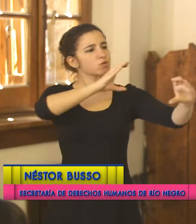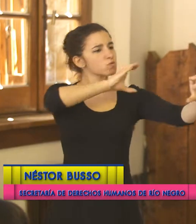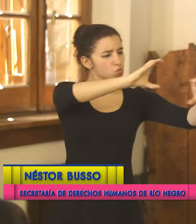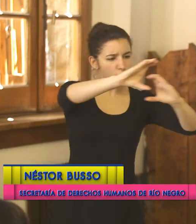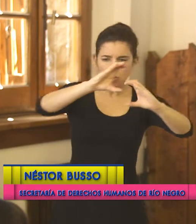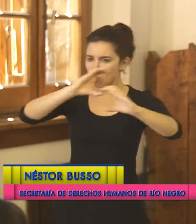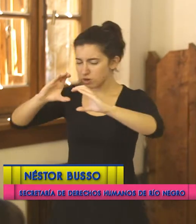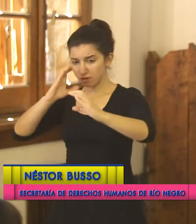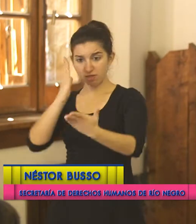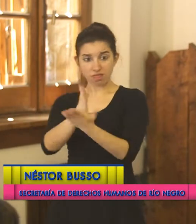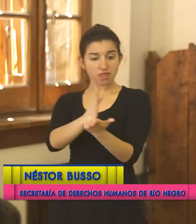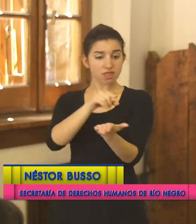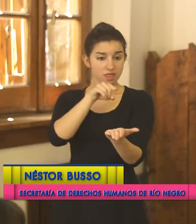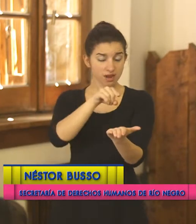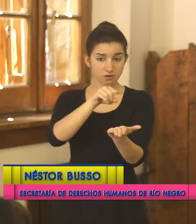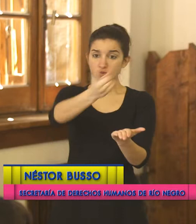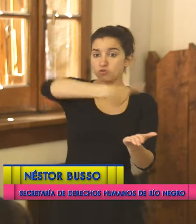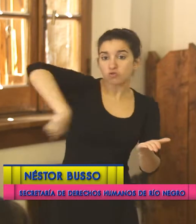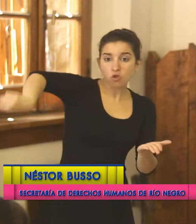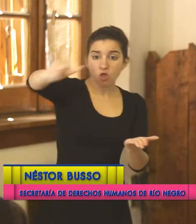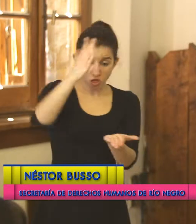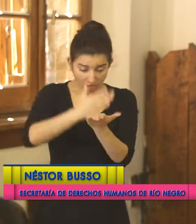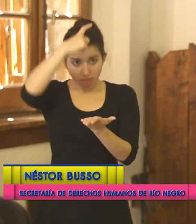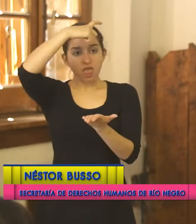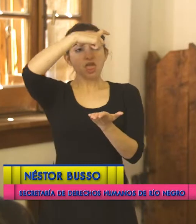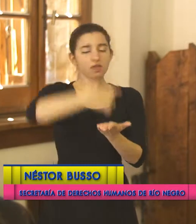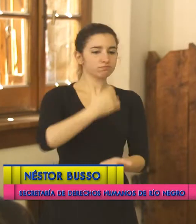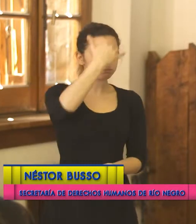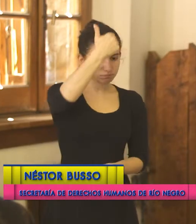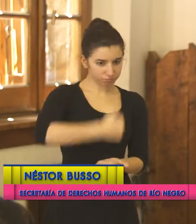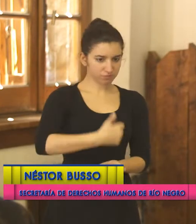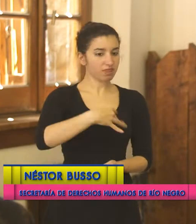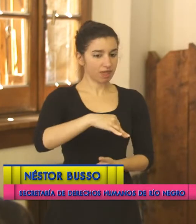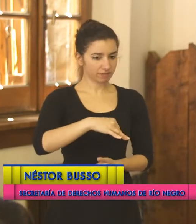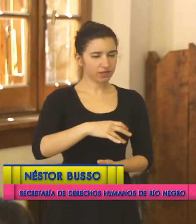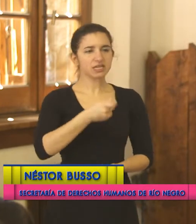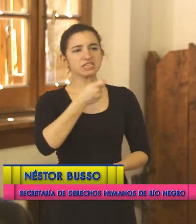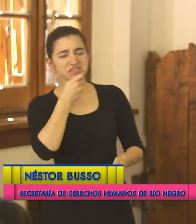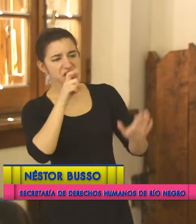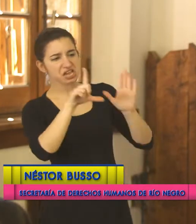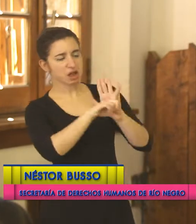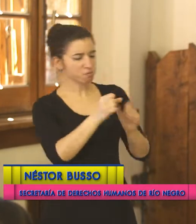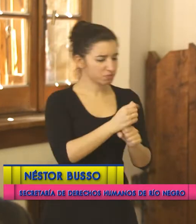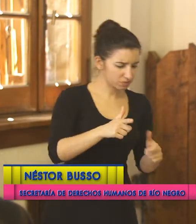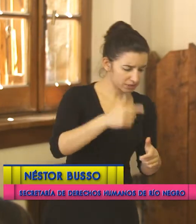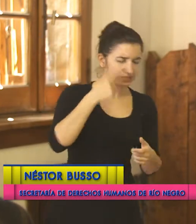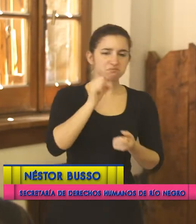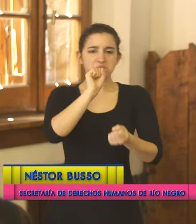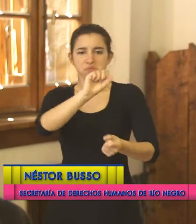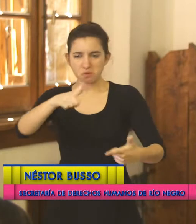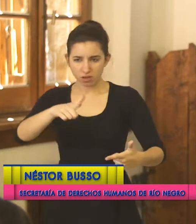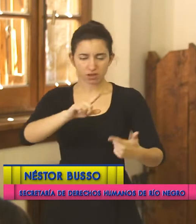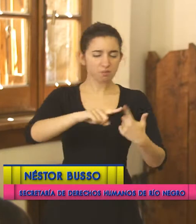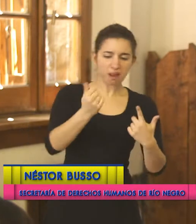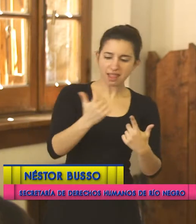tenemos que ejercerlo teniendo o no teniendo título teniendo dinero sin tenerlo